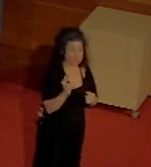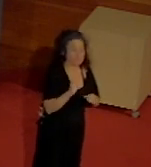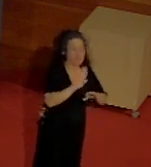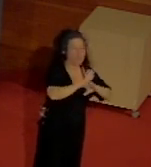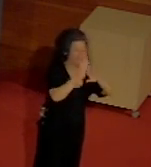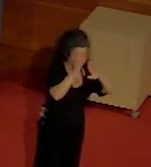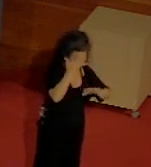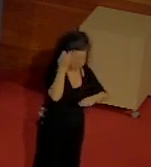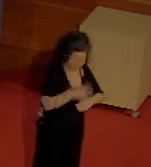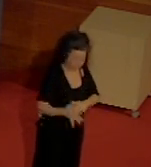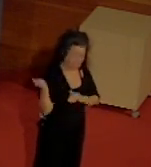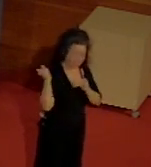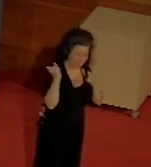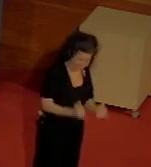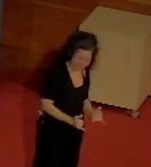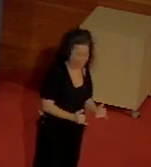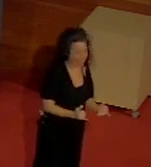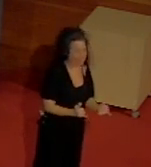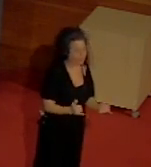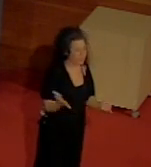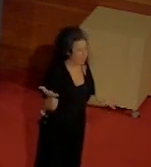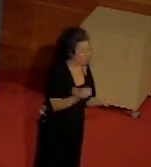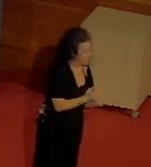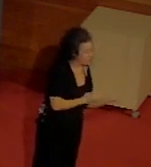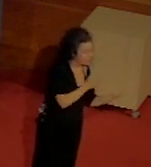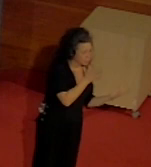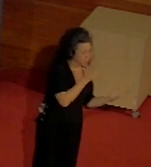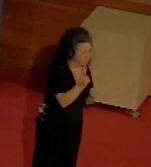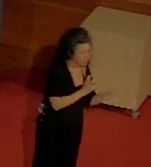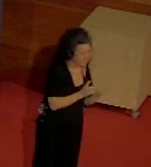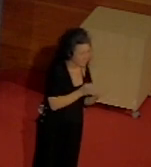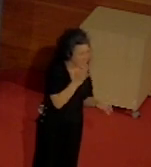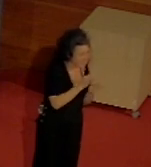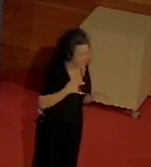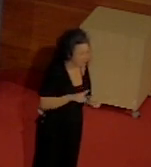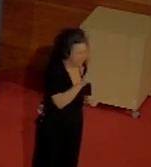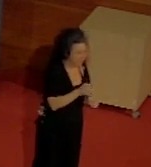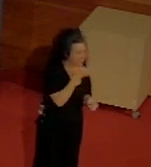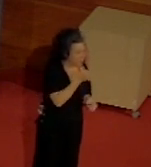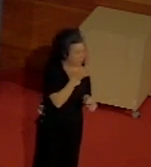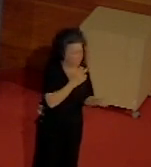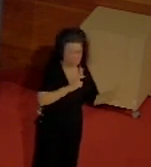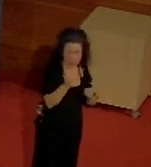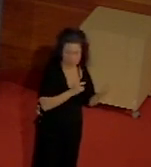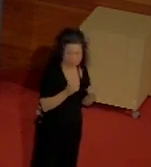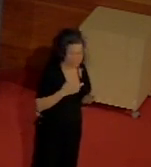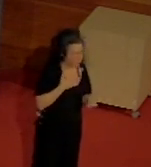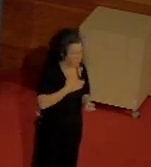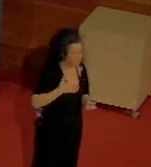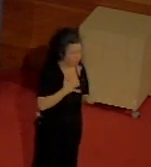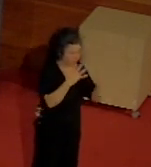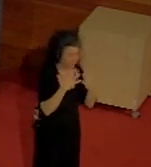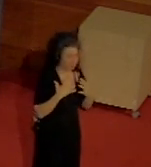sobre todo a todo el mundo por venir un 1 de septiembre por la tarde. La verdad es que es un placer ver a tanta gente, así